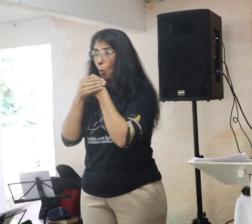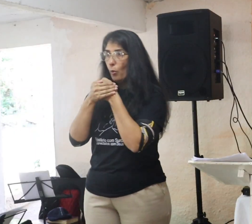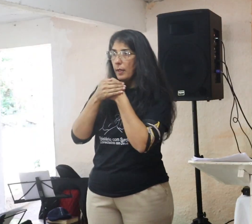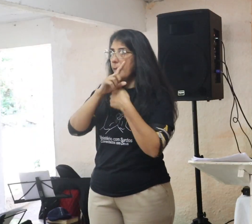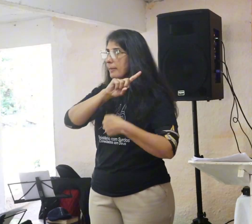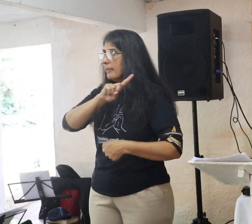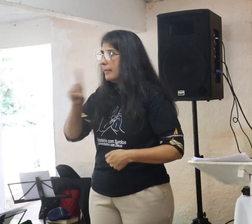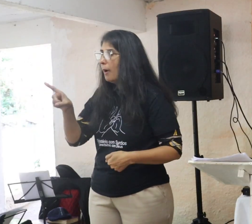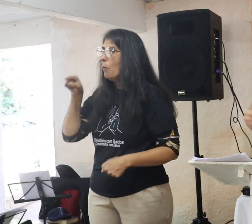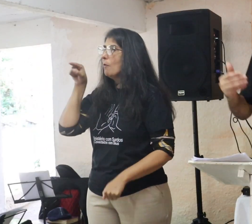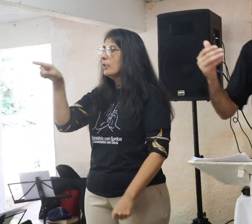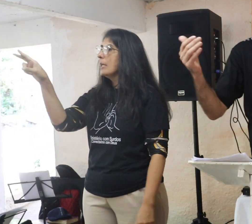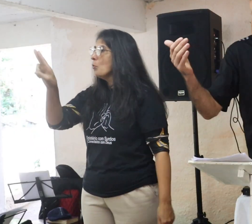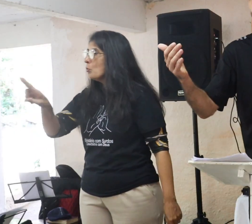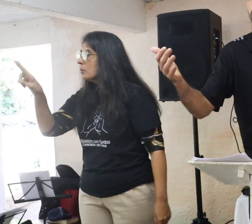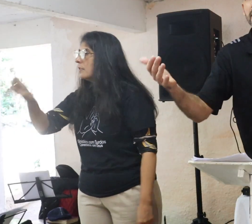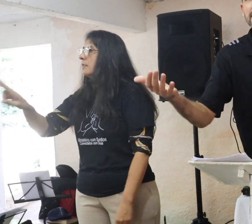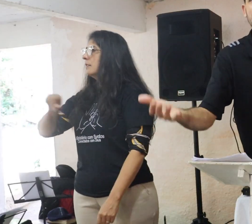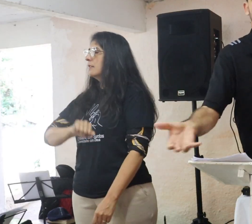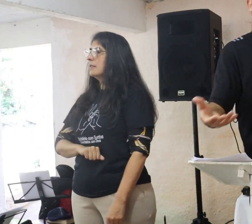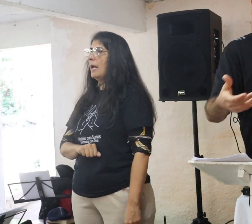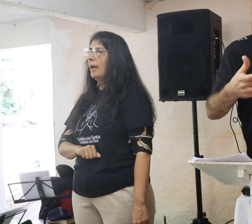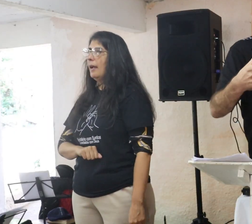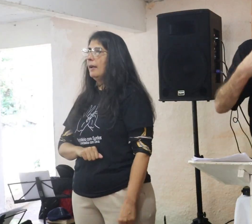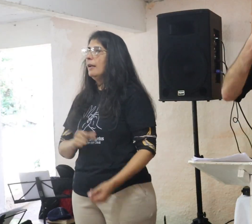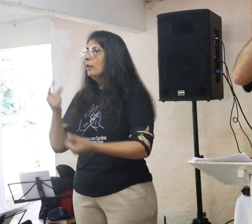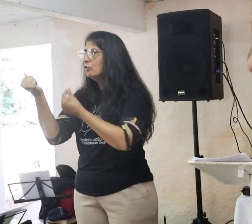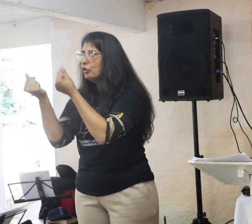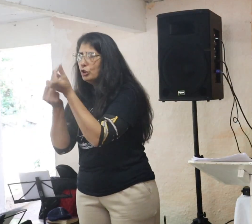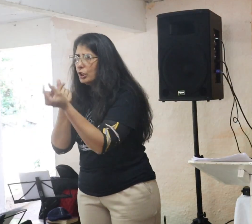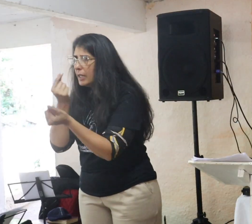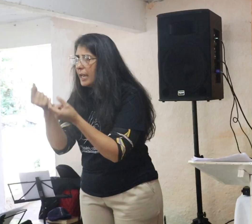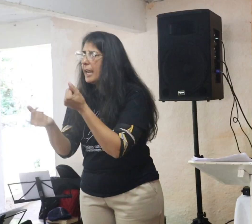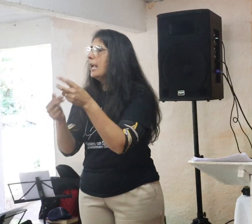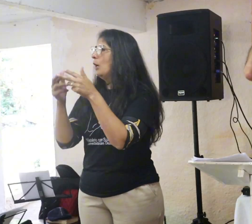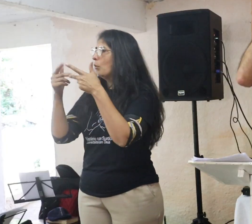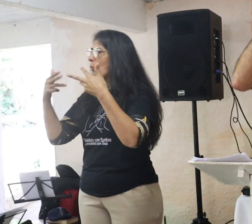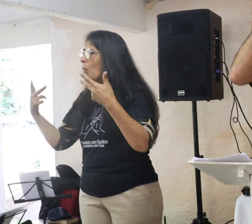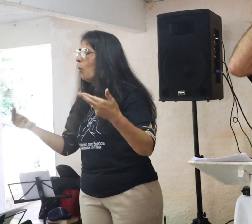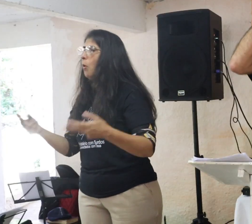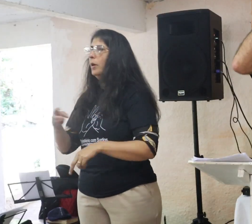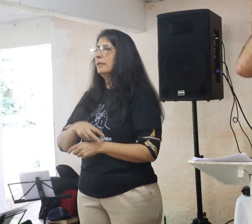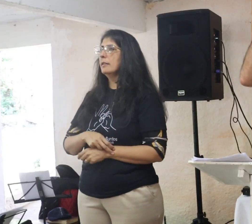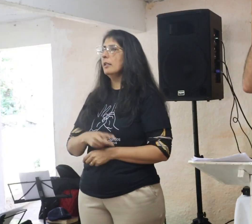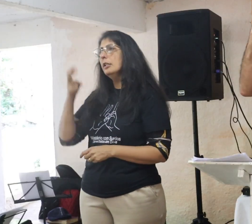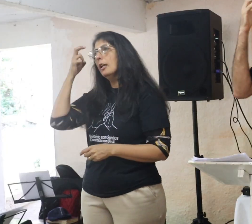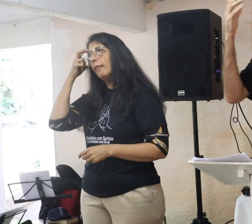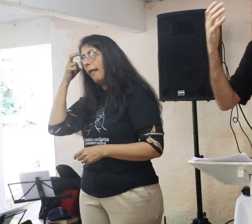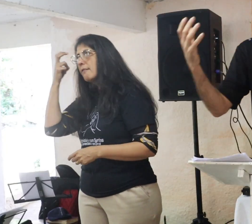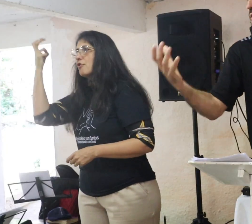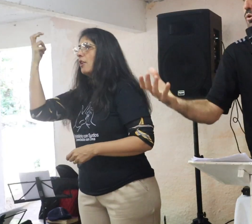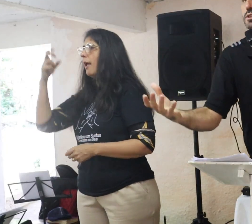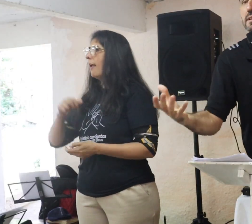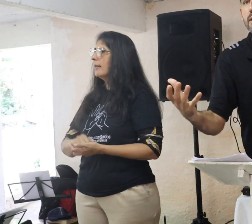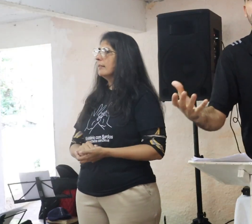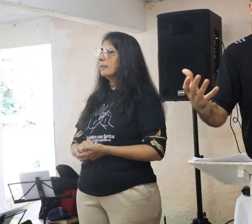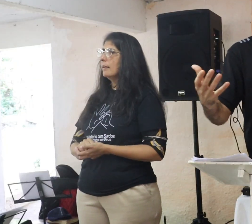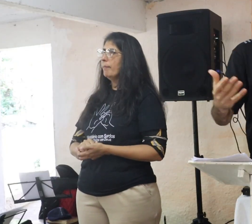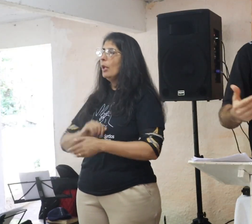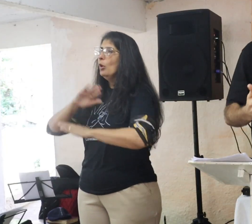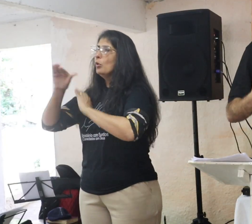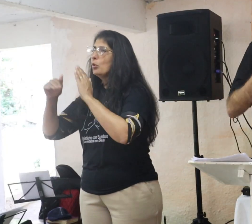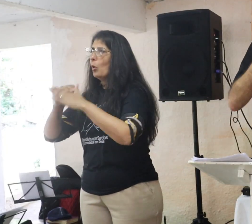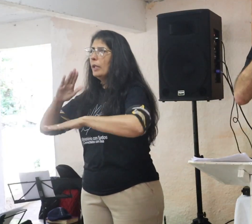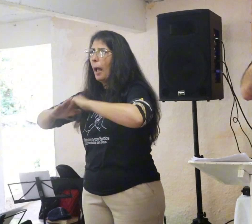sua juventude, os seus recursos financeiros, a sua inteligência, as capacidades que o Senhor te